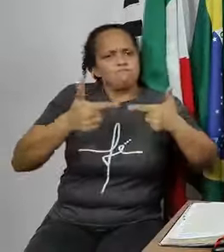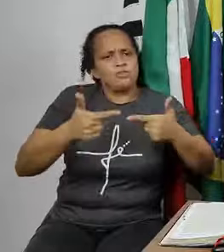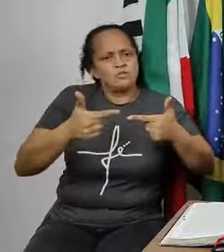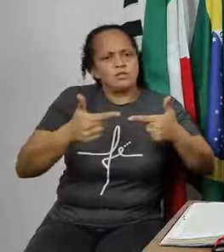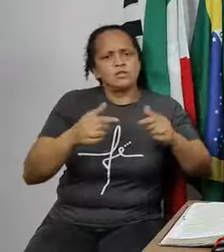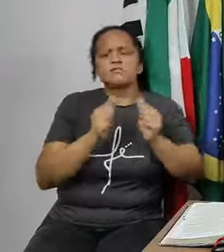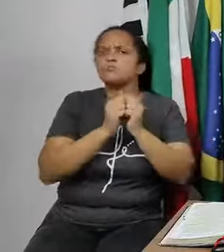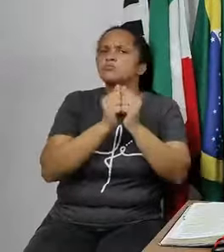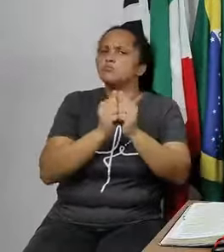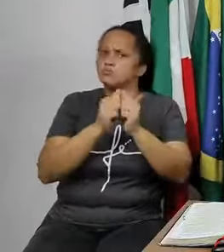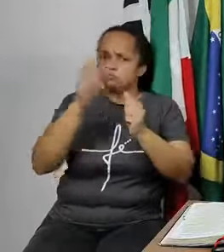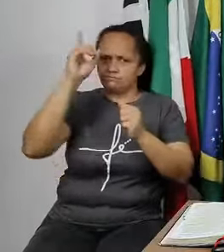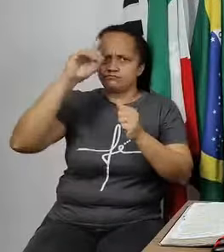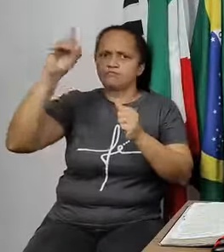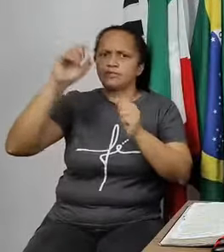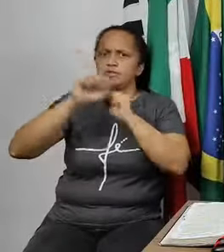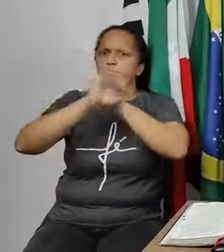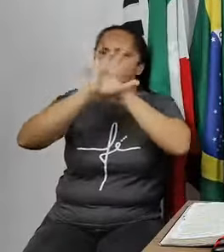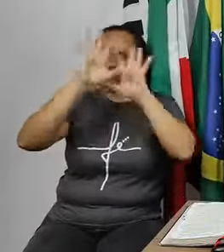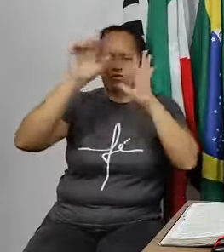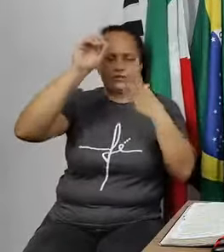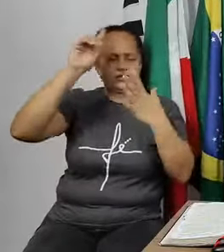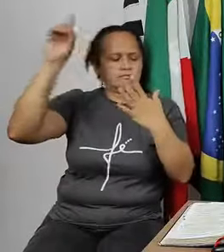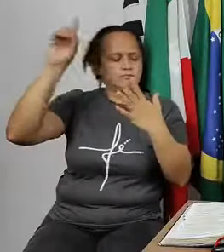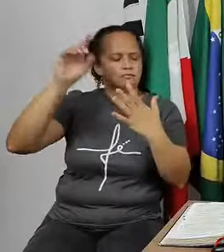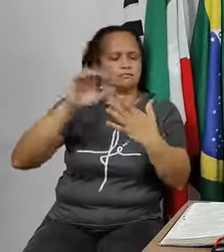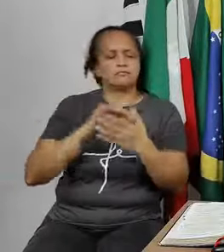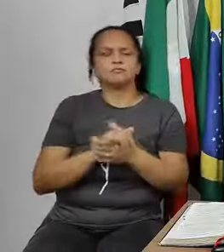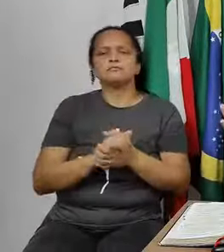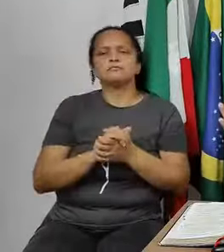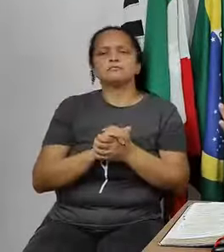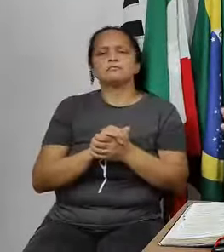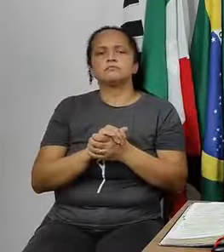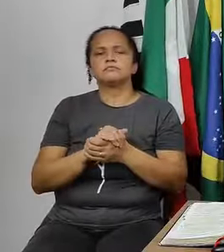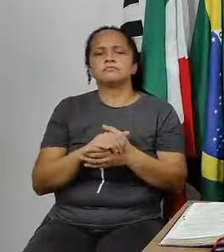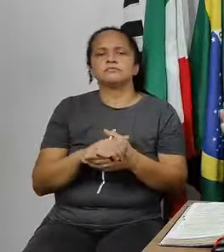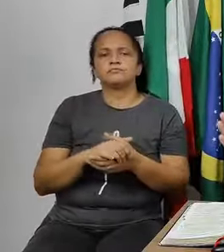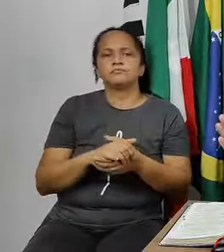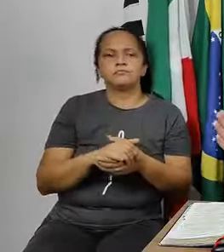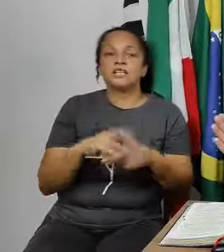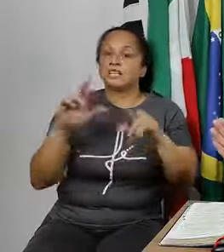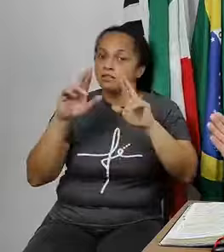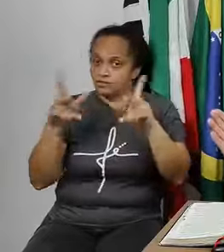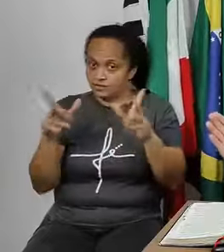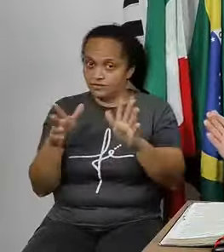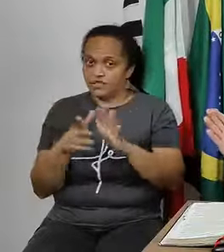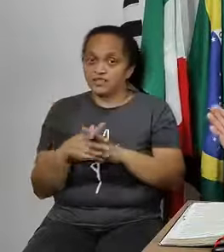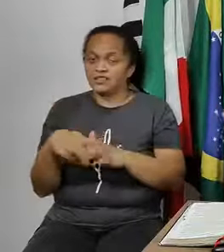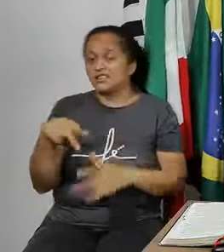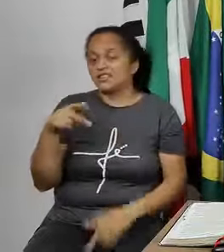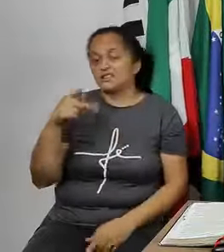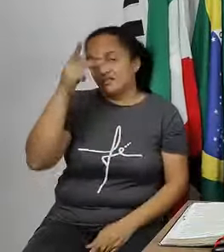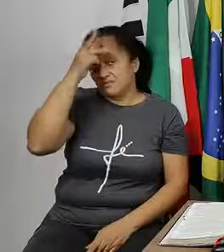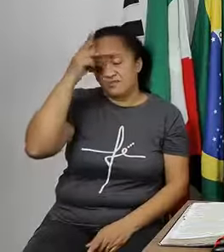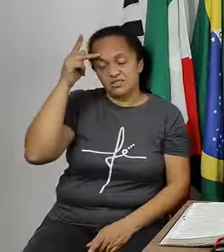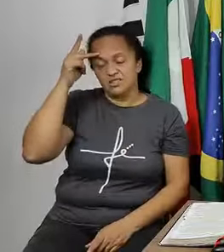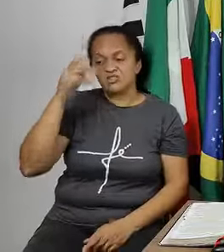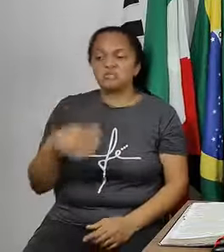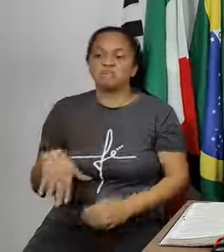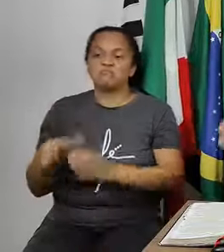Glória a Deus. Aleluia. Glória a Deus. E não sobre teorias,